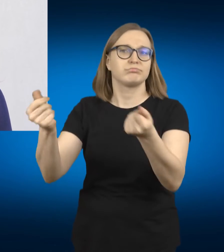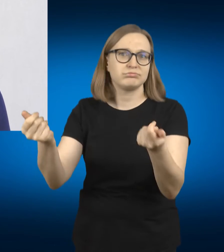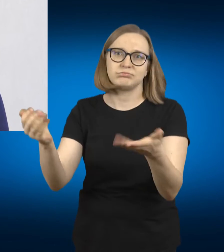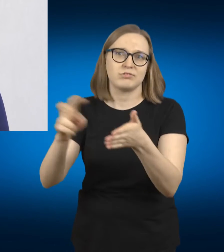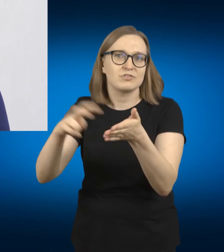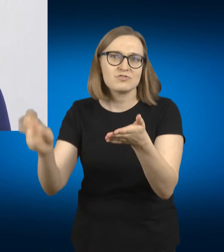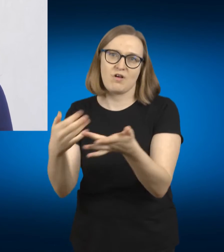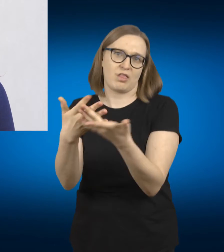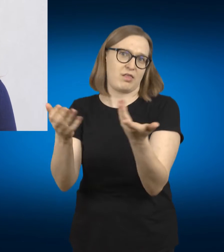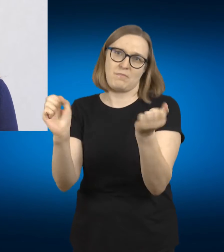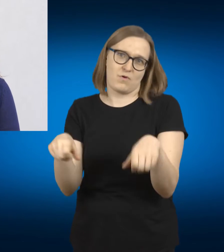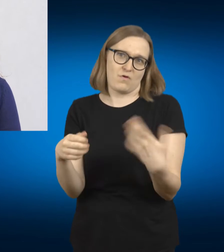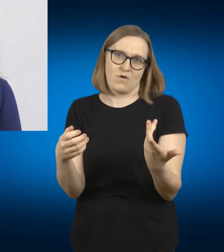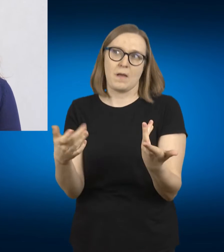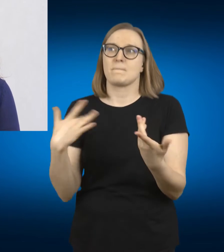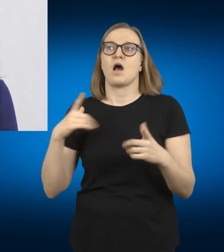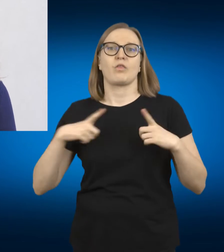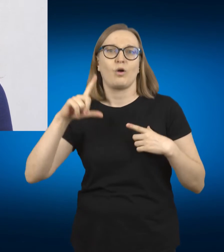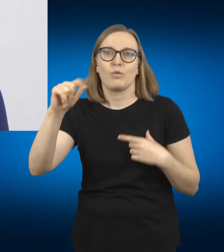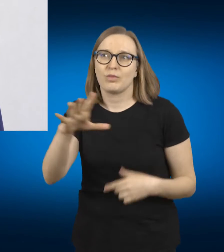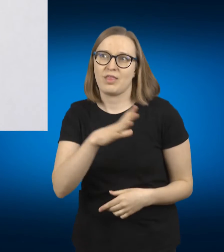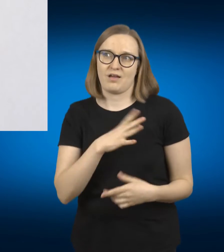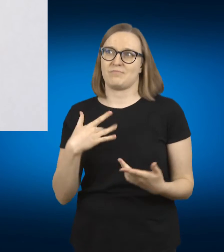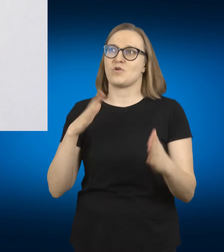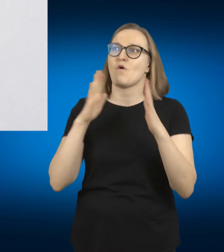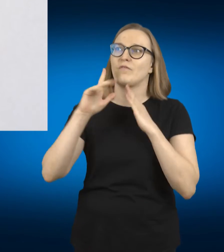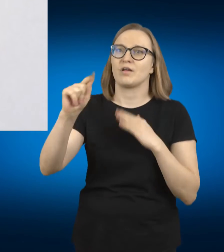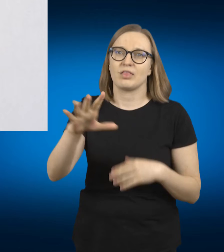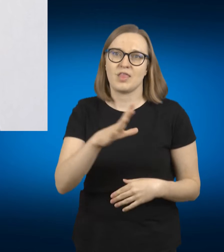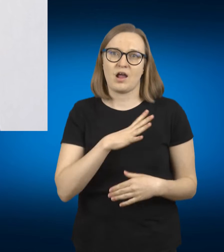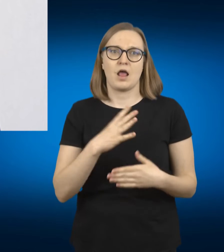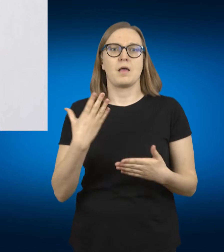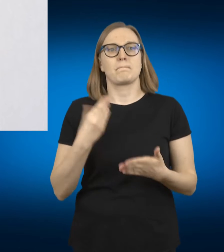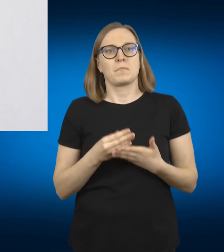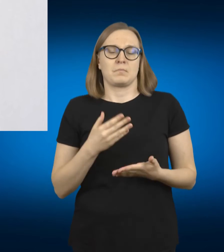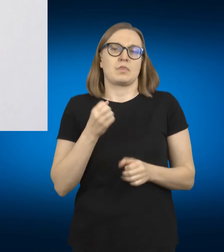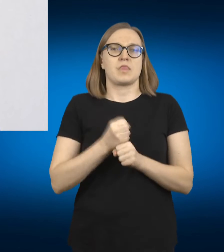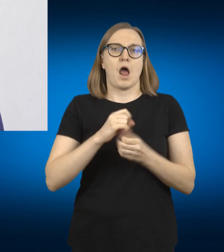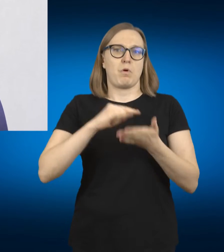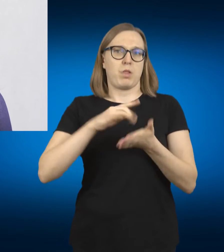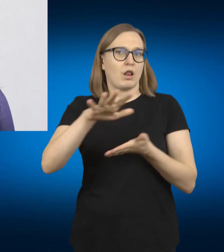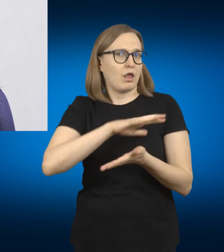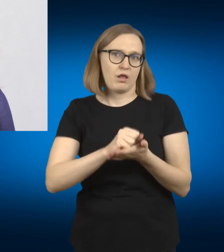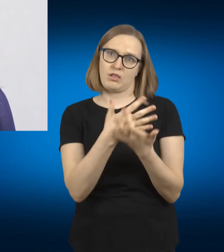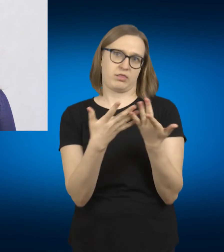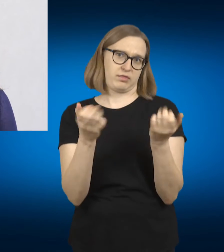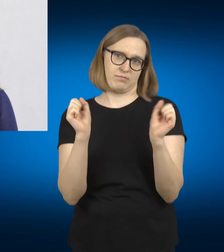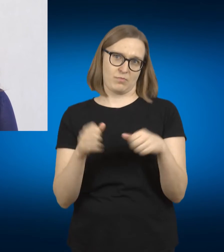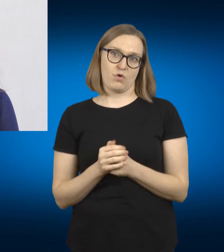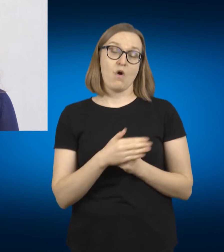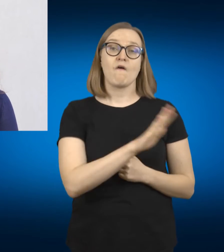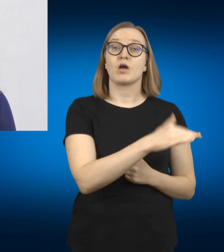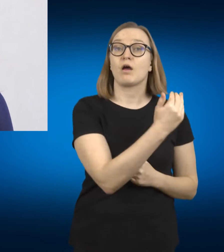metus, turėjote jį kitaip įgyvendinti, negalėjote išvykti atostogų į konferenciją, sugriuvo jūsų darbinis planas ir panašiai. Vaikams